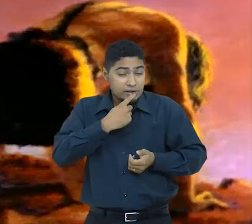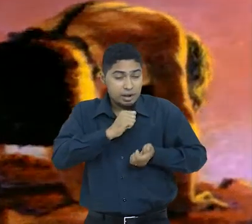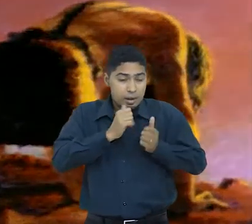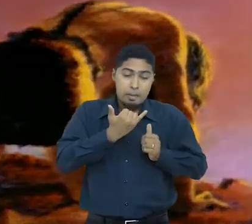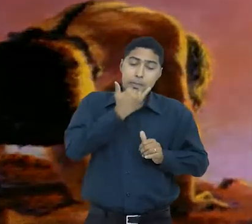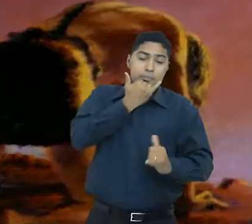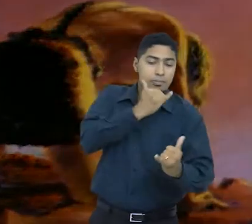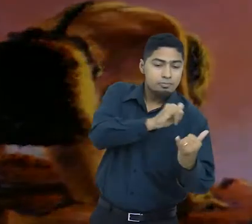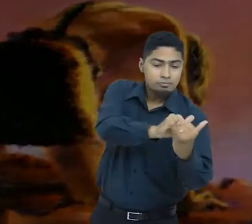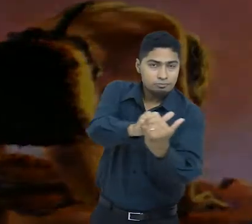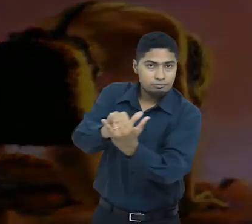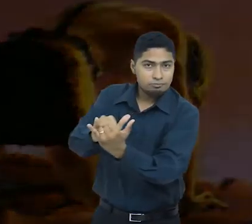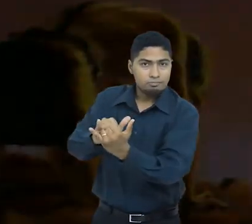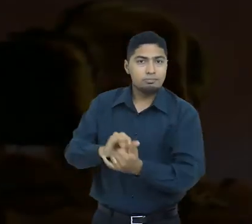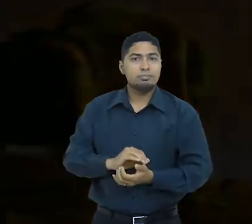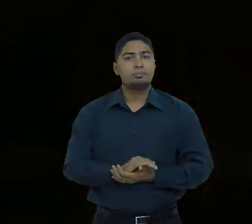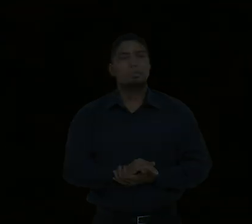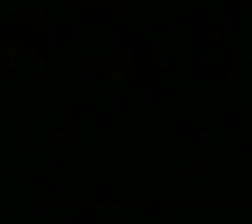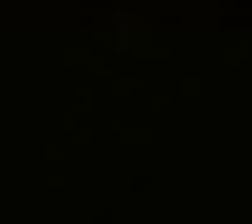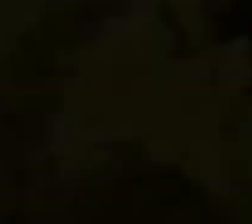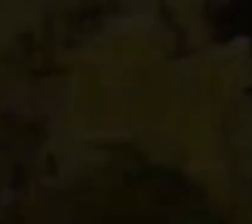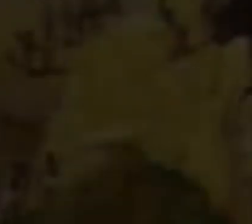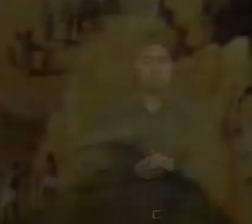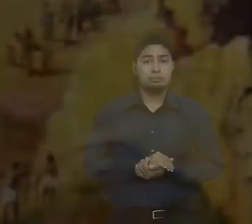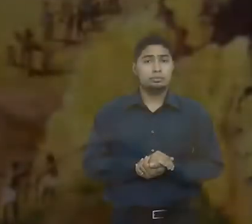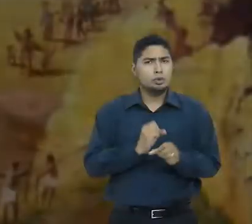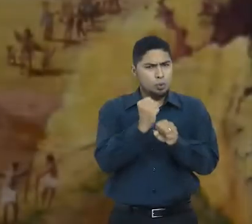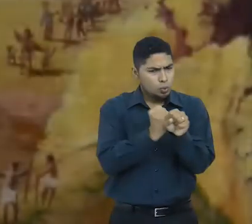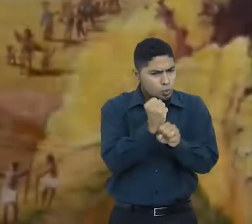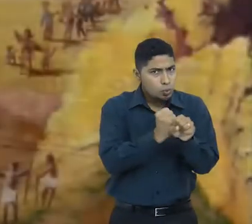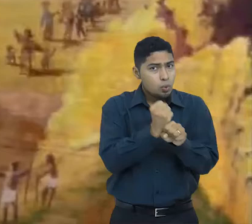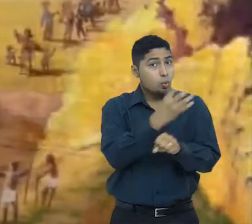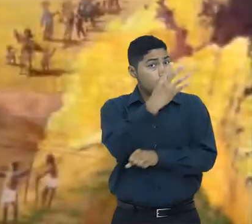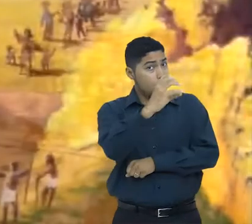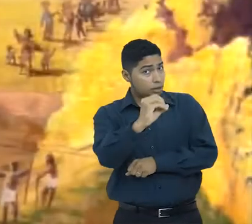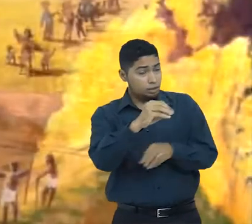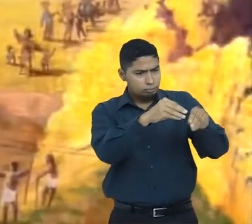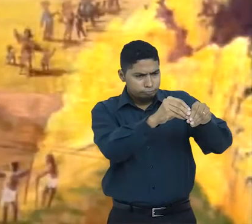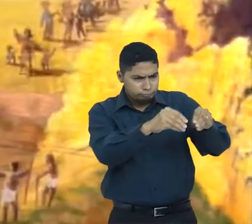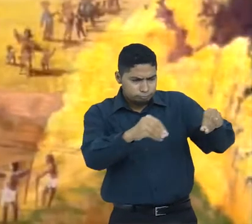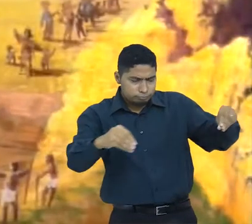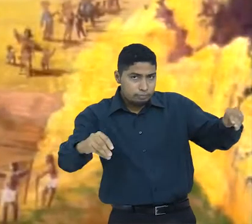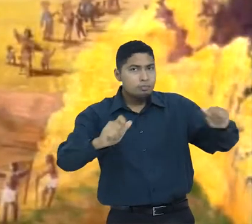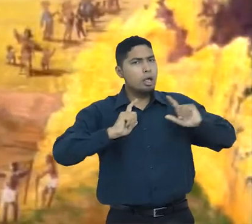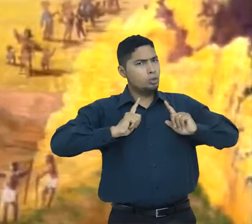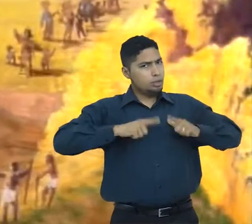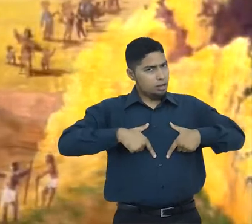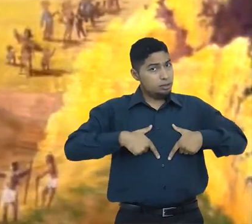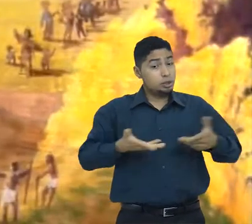eu perdoarei vocês. Depois de 40 anos no deserto, finalmente os israelitas,